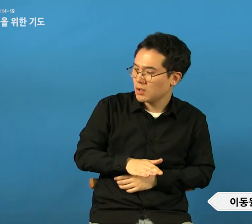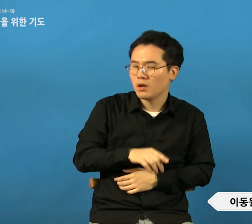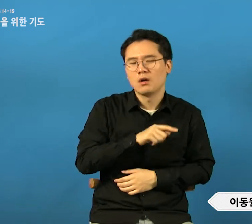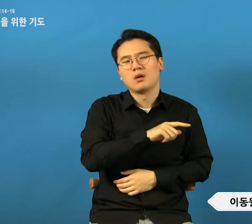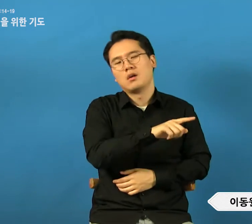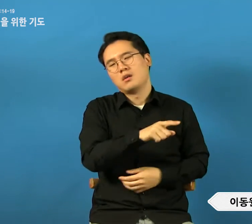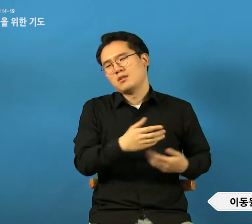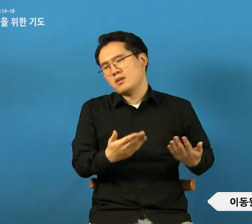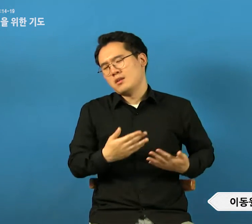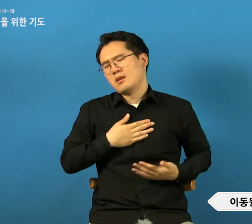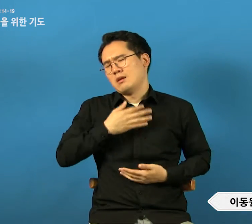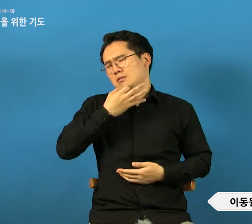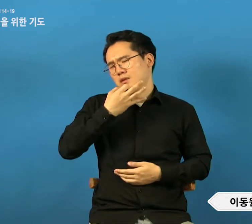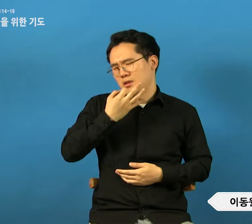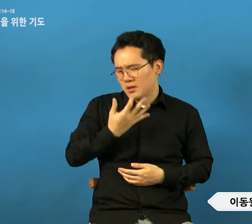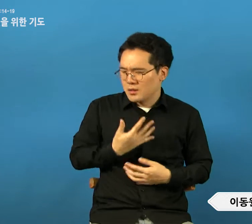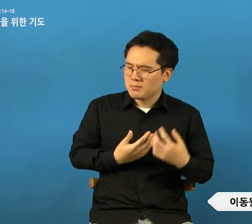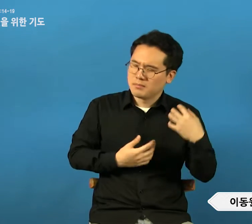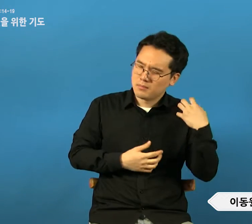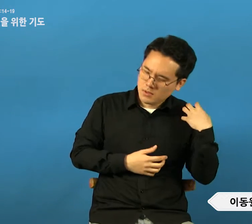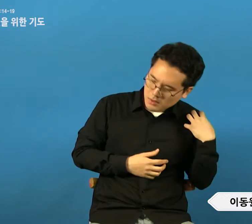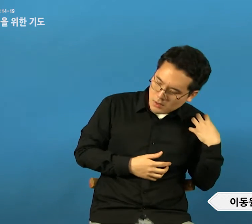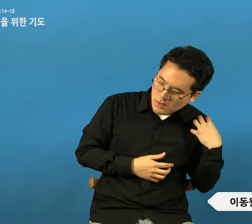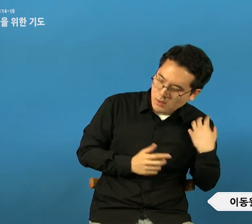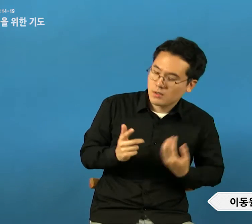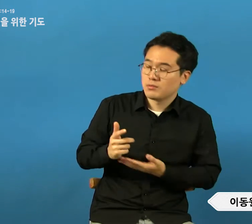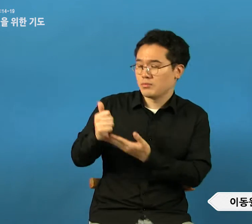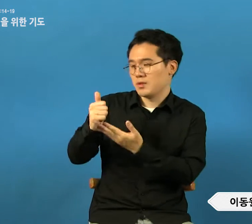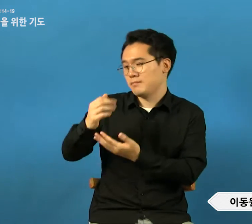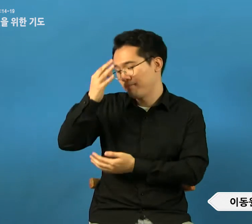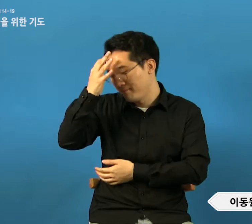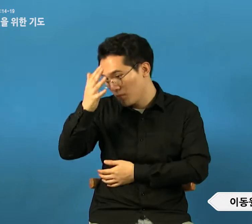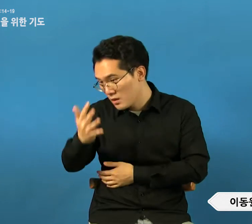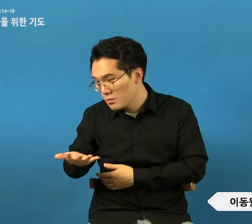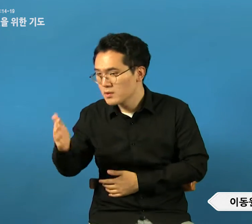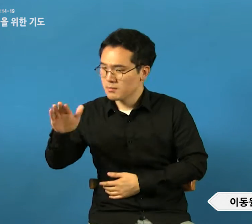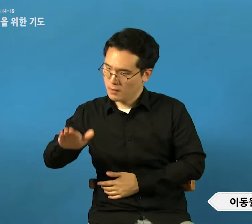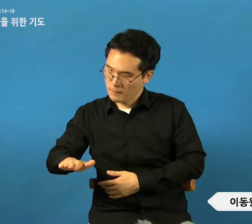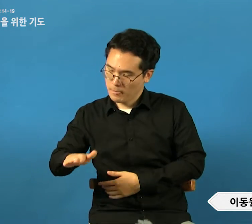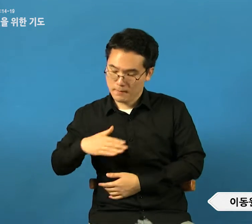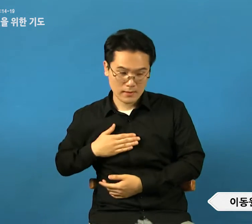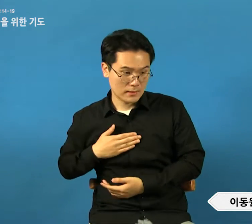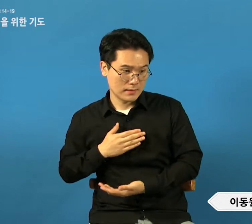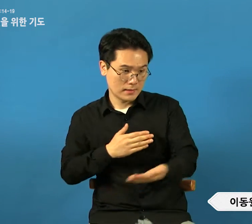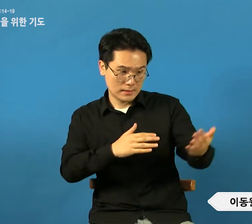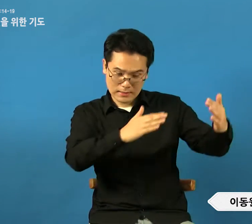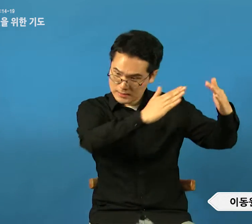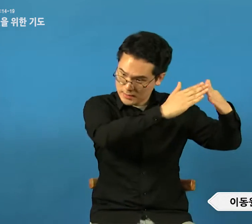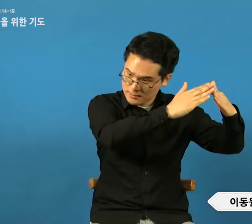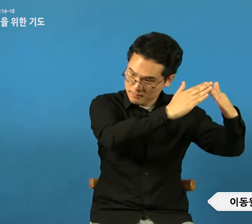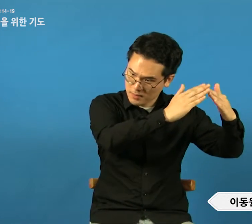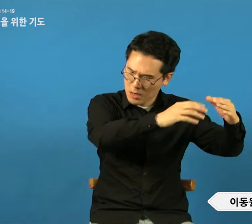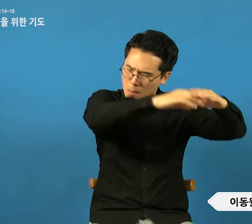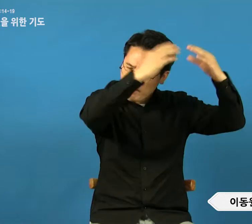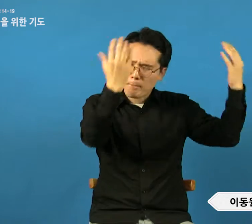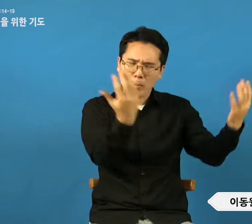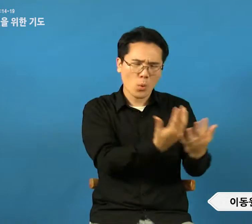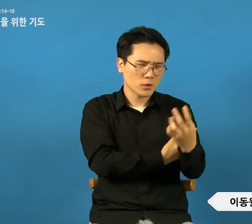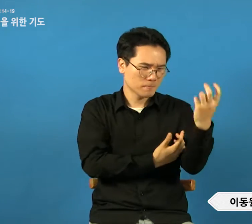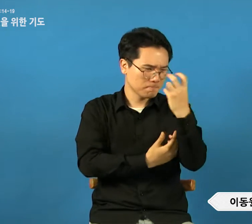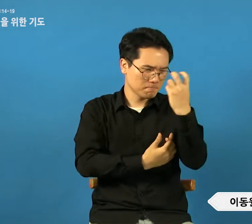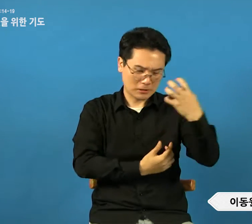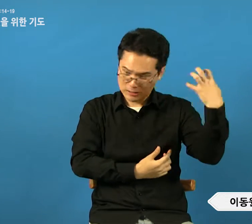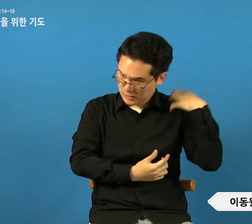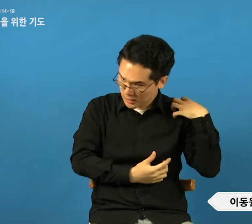알게 되었습니다. 주님, 죄송하지만 저의 집의 모든 책임을 주님이 맡으시고 제